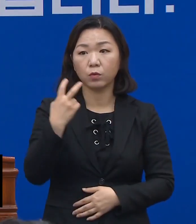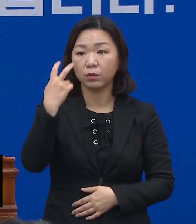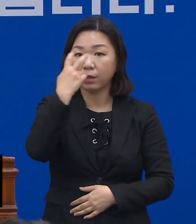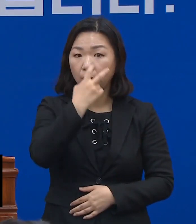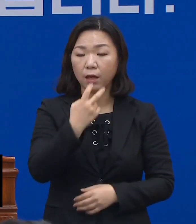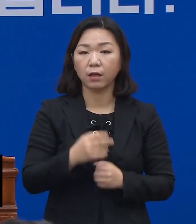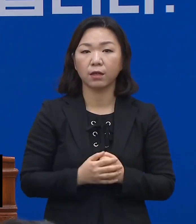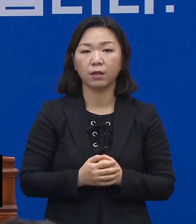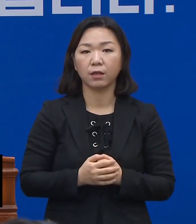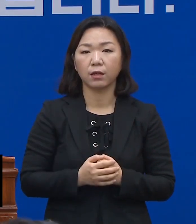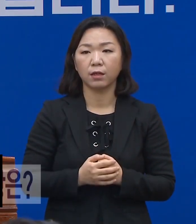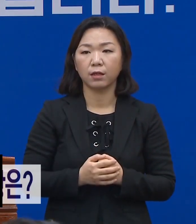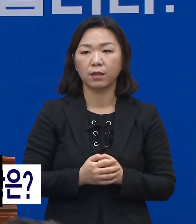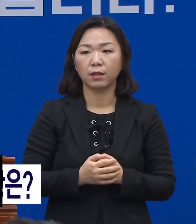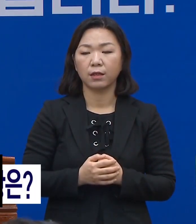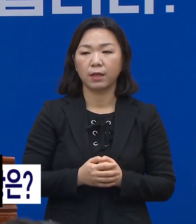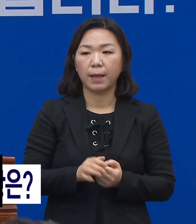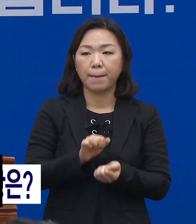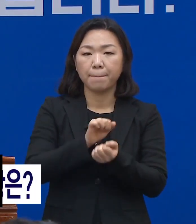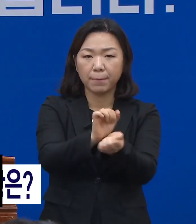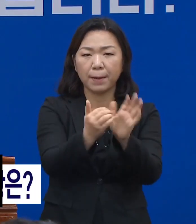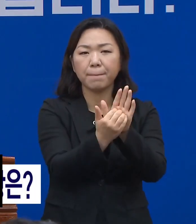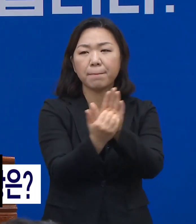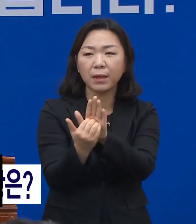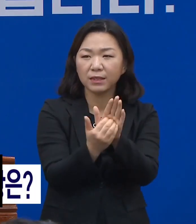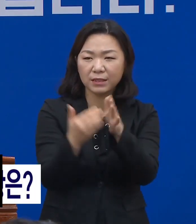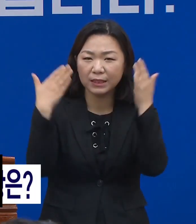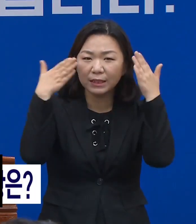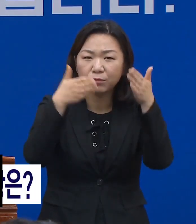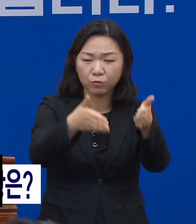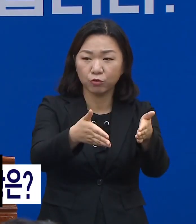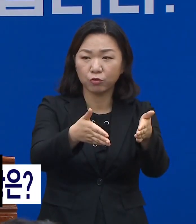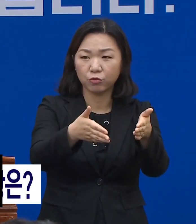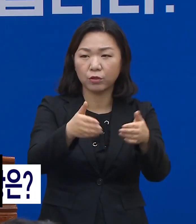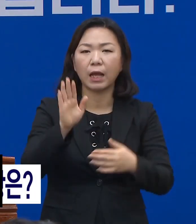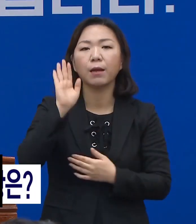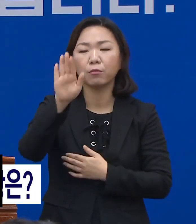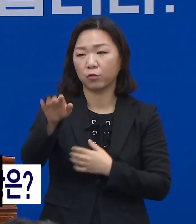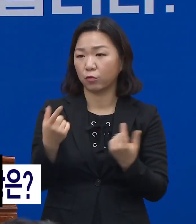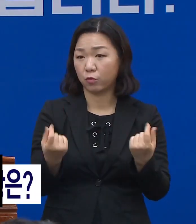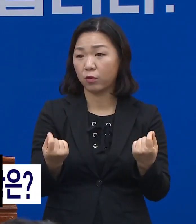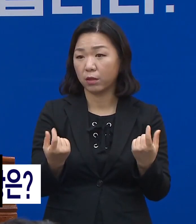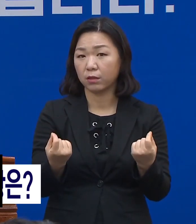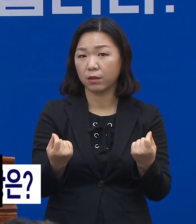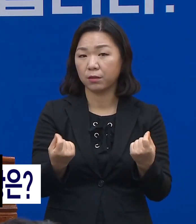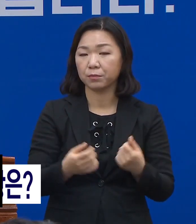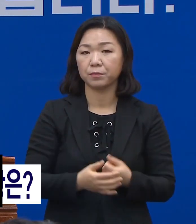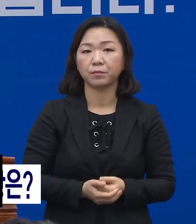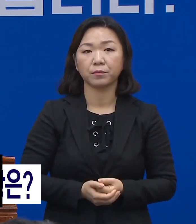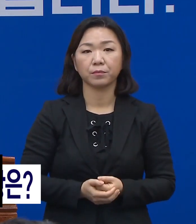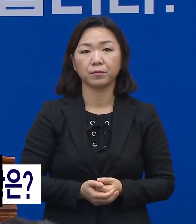행정조사는 방역적인 관점에서 고려합니다. 앞으로도 그렇게 할 것입니다.